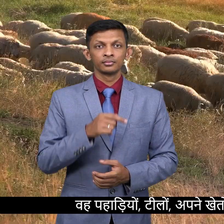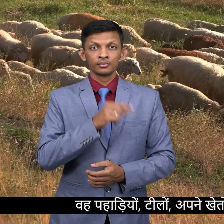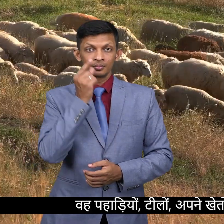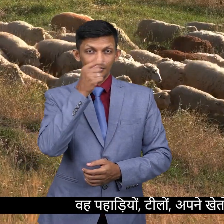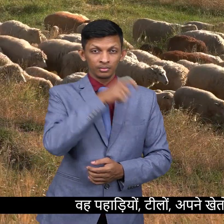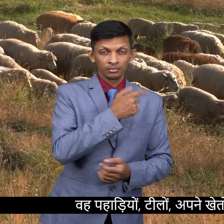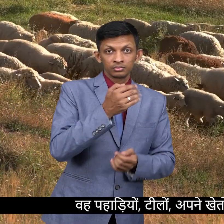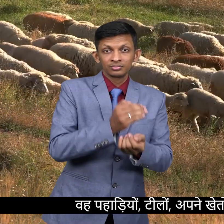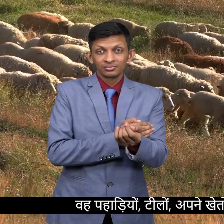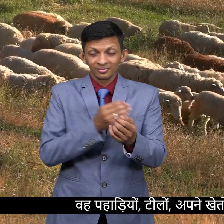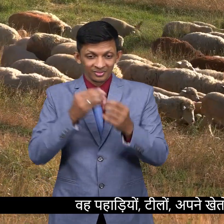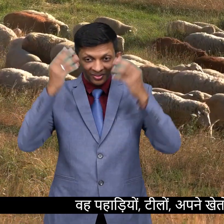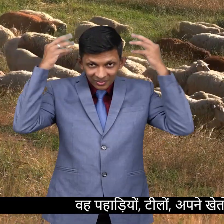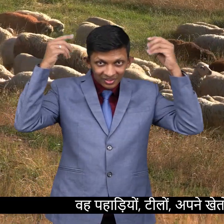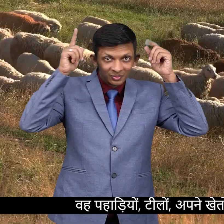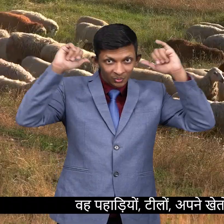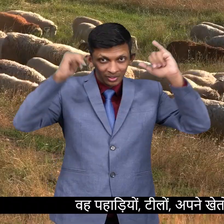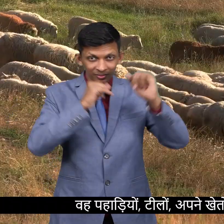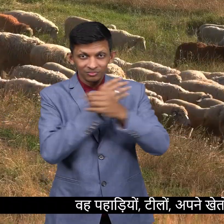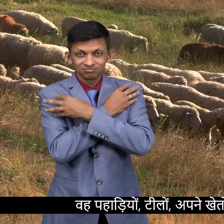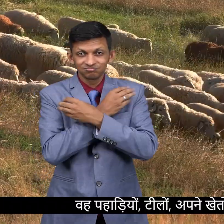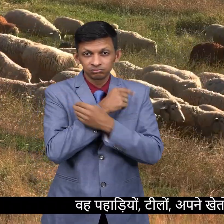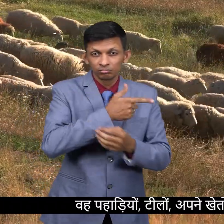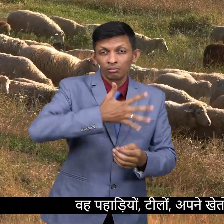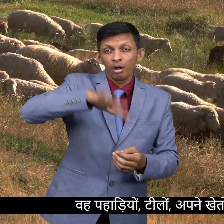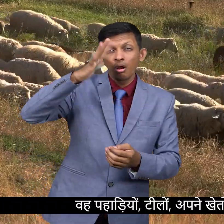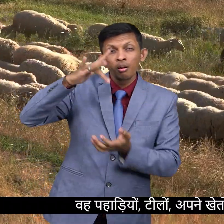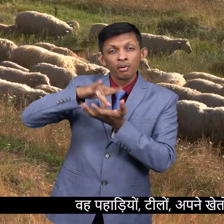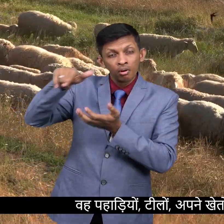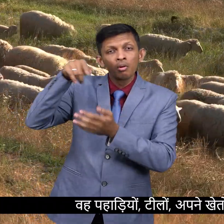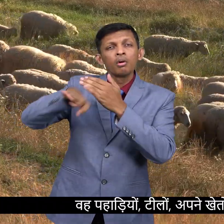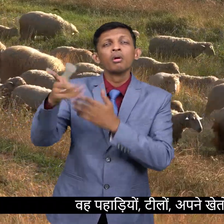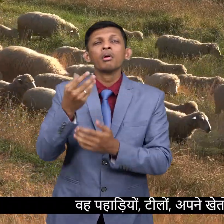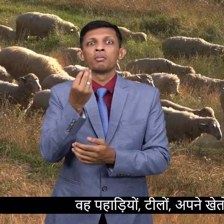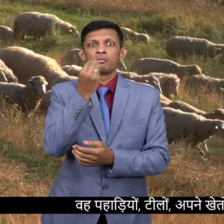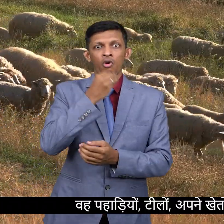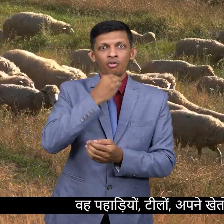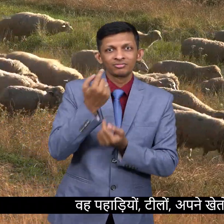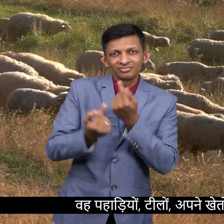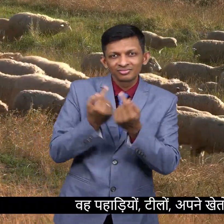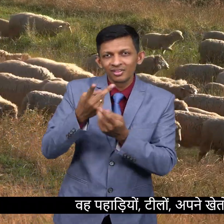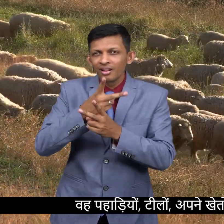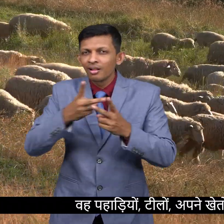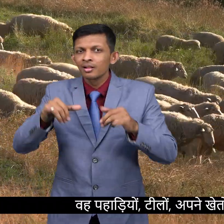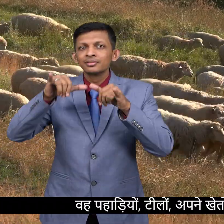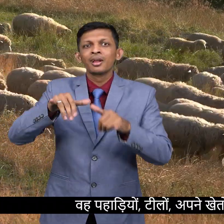वह पहाड़ियों, टीलों और अपने खेतों और पट्टे पर ली गई जमीन पर भेड़ चराता है।